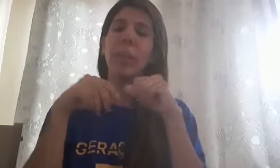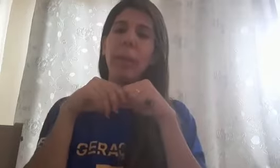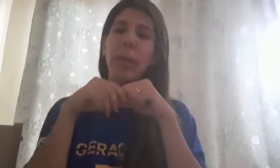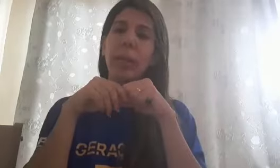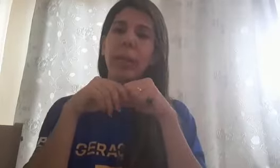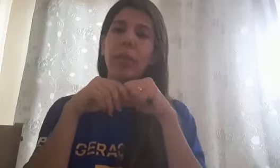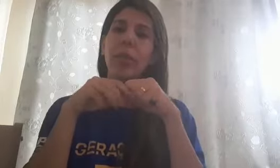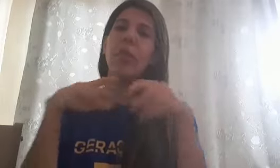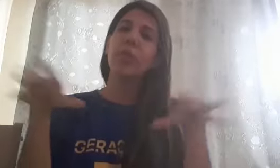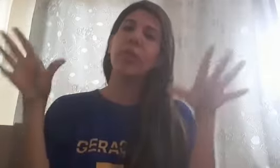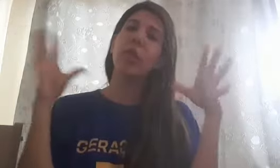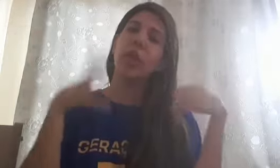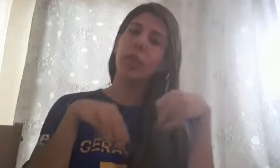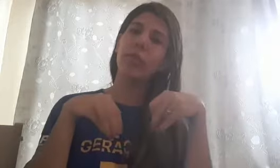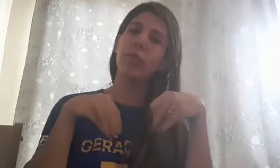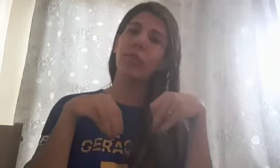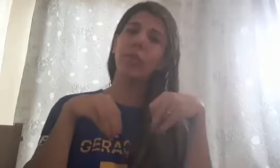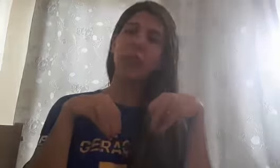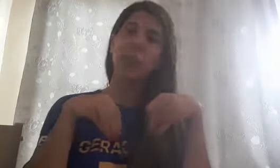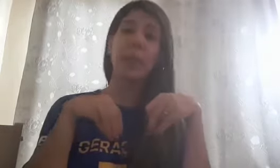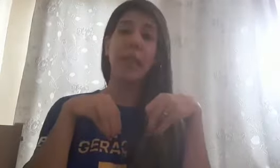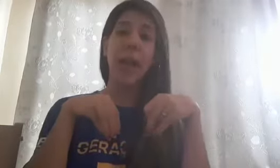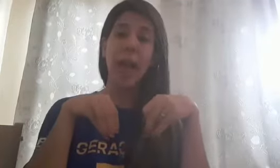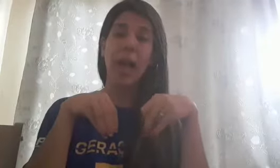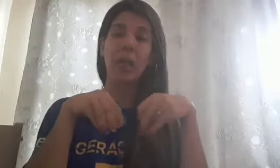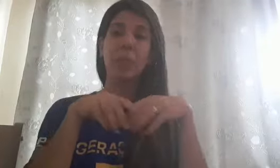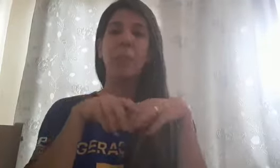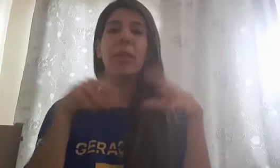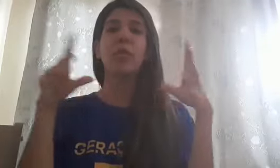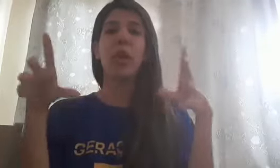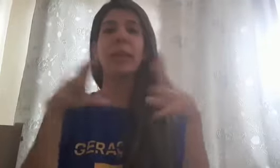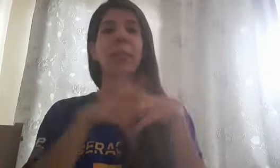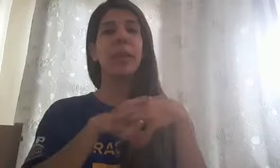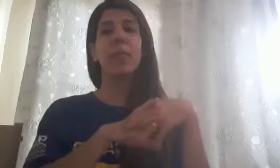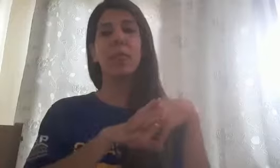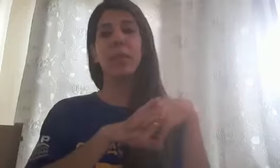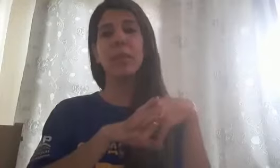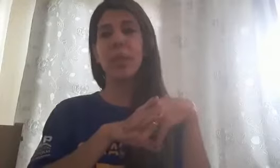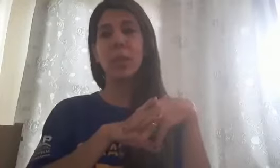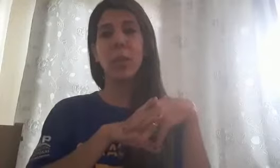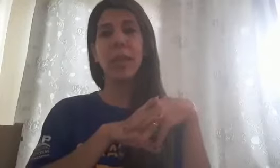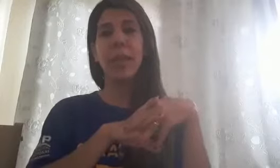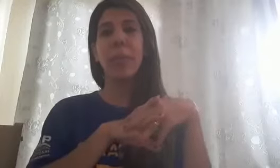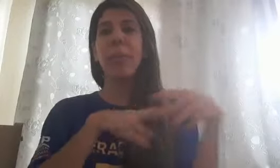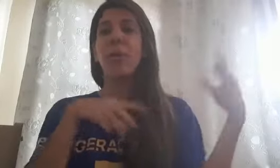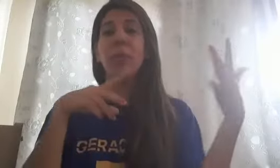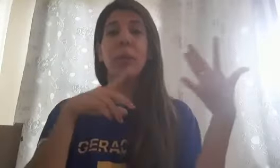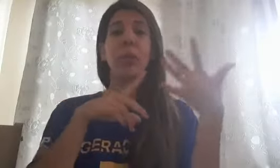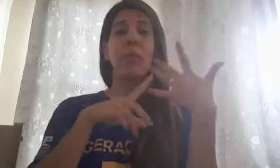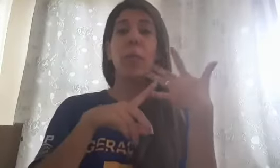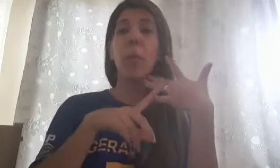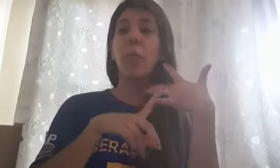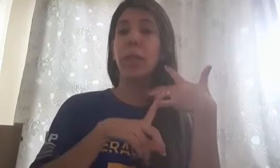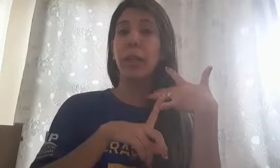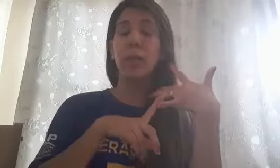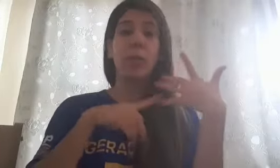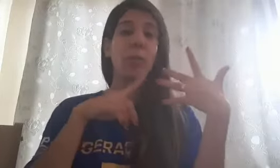bem molinho, você joga no liquidificador, sem a água. E joga também a fruta que você escolher. Você pode fazer com morango,